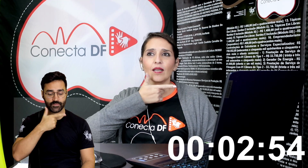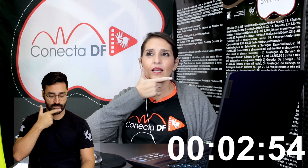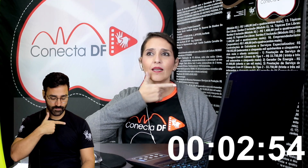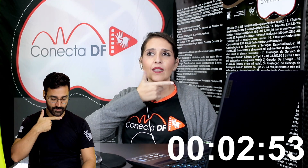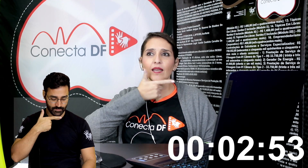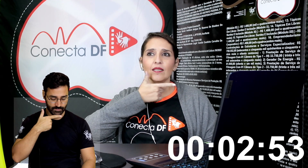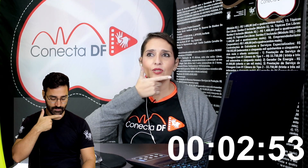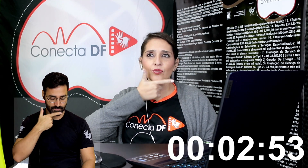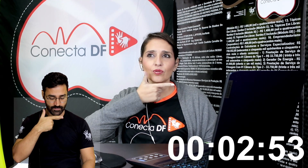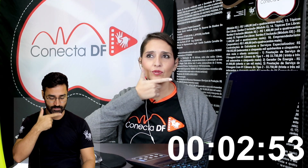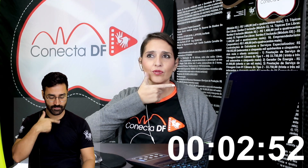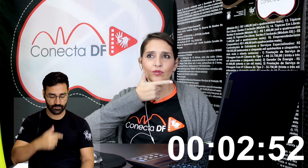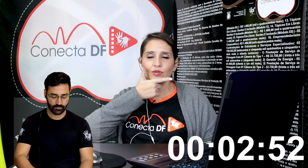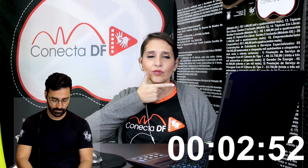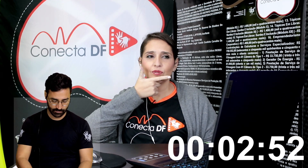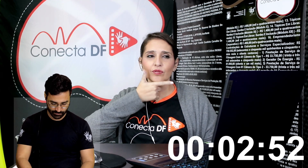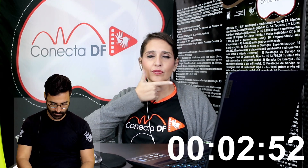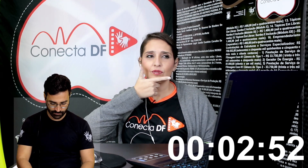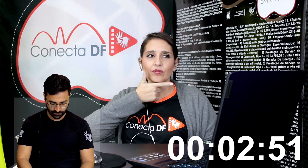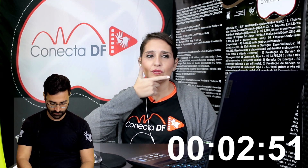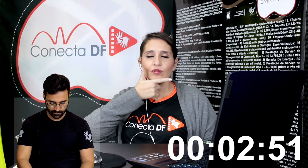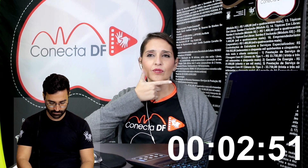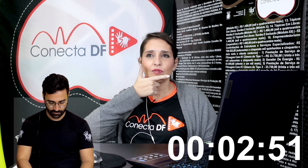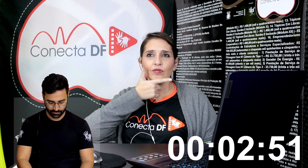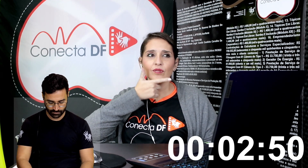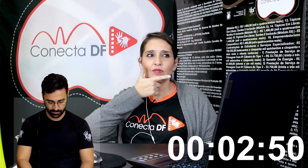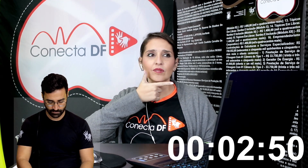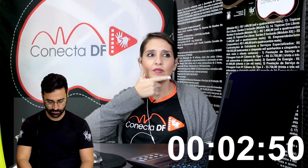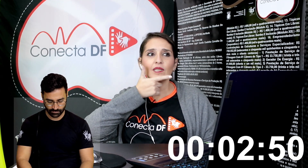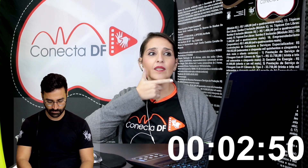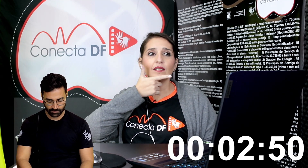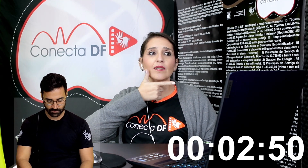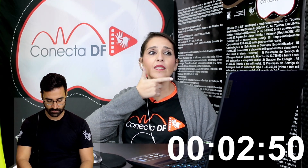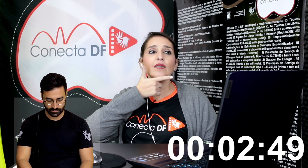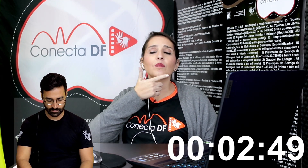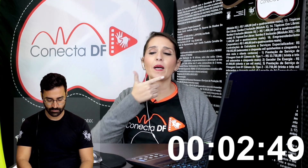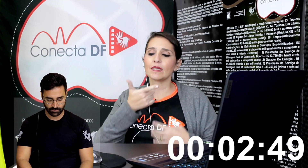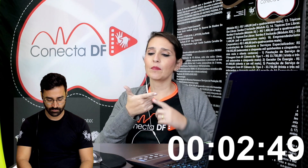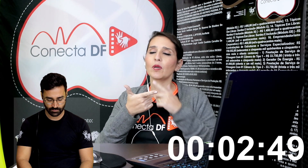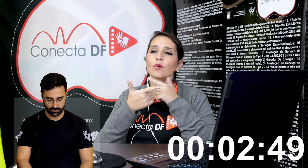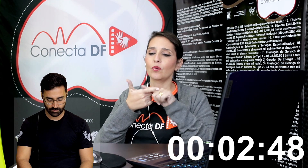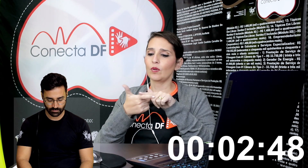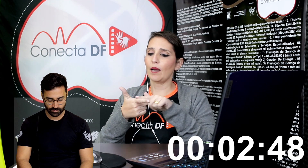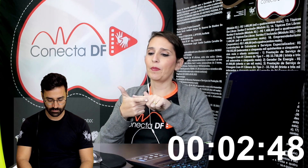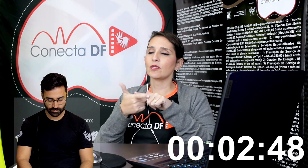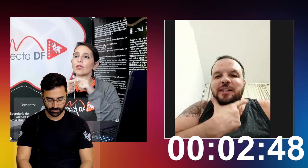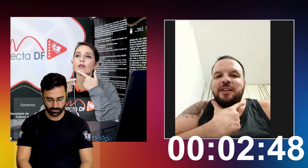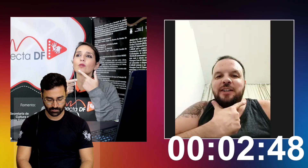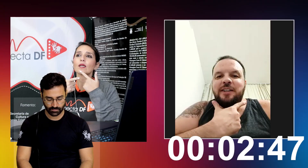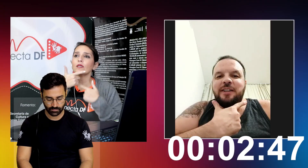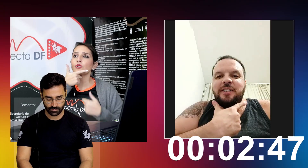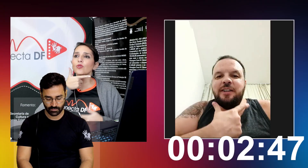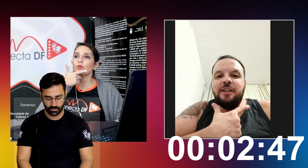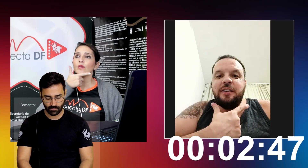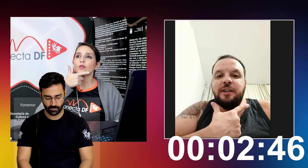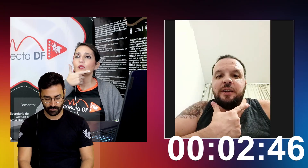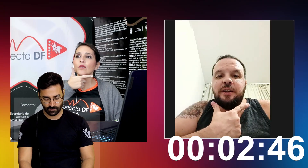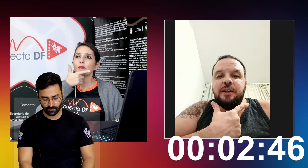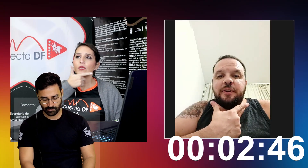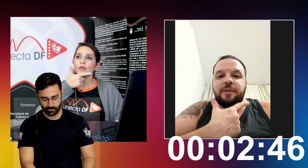ó. Queijo. Peraí, abrir minha câmera. Queijo. Isso. Passa a mão, a parte aqui no